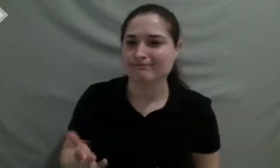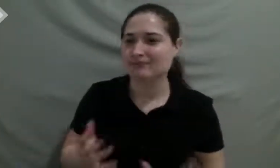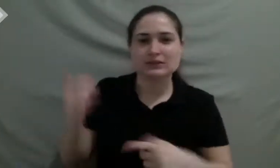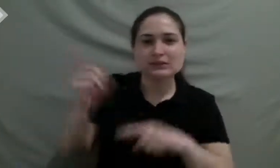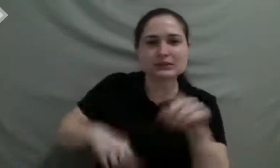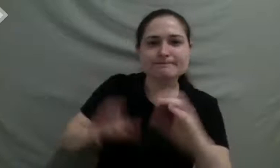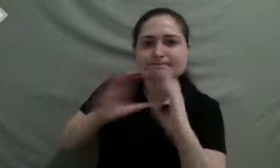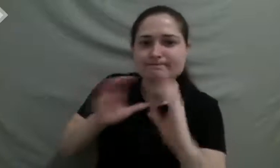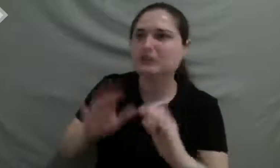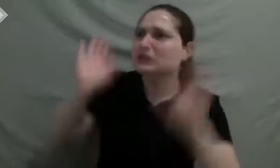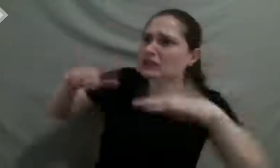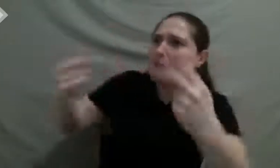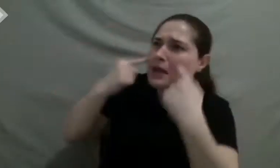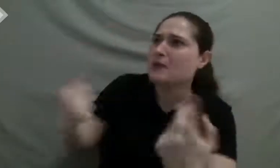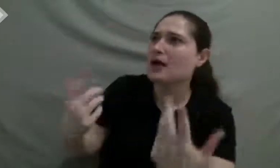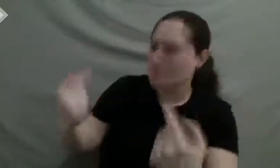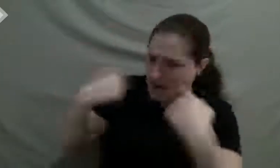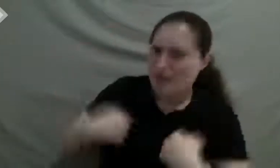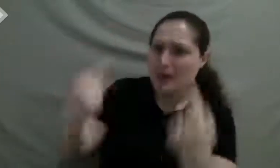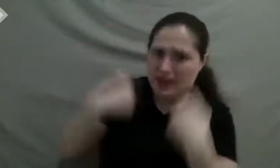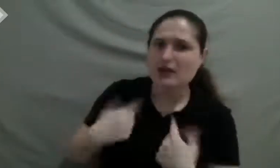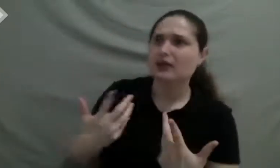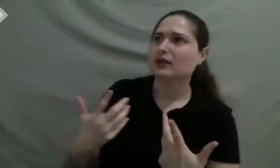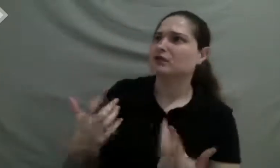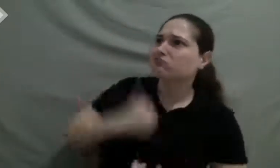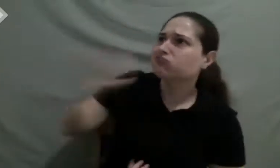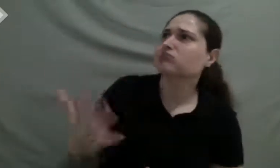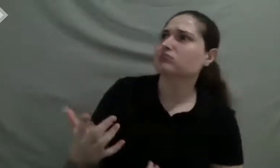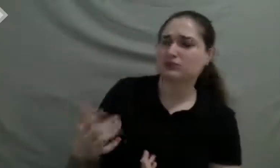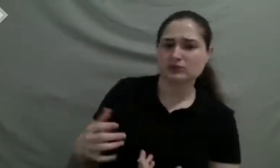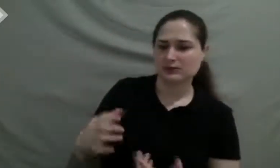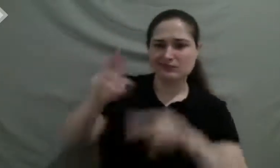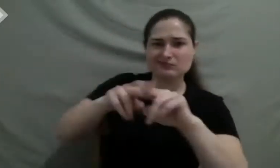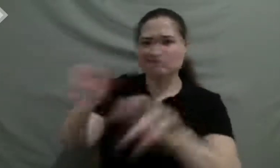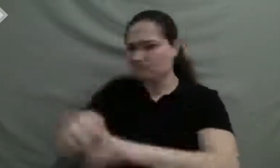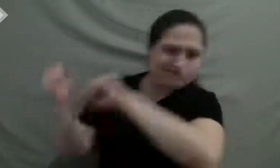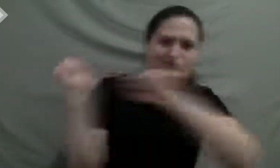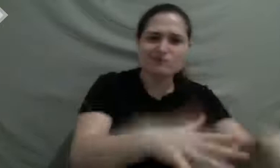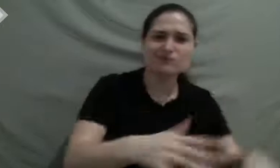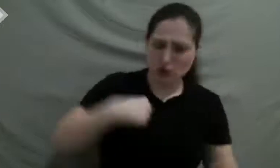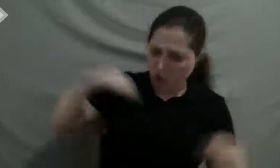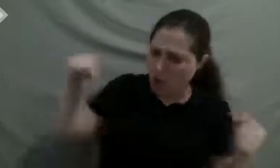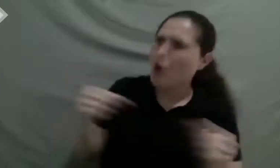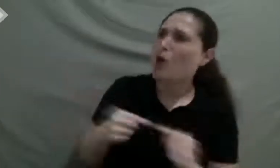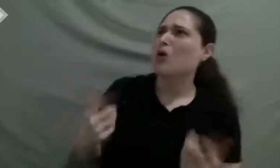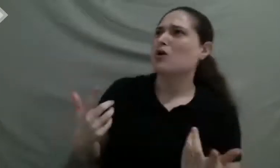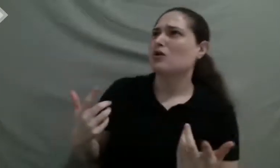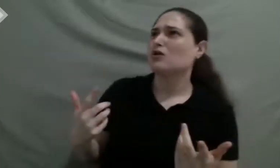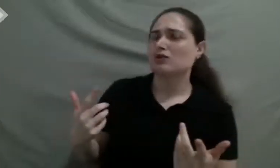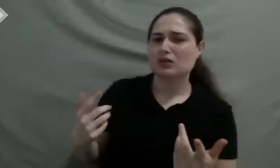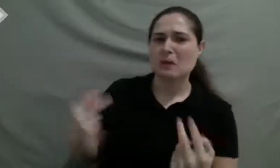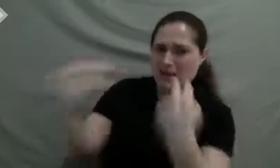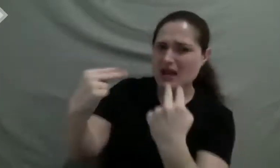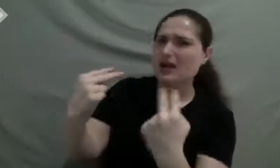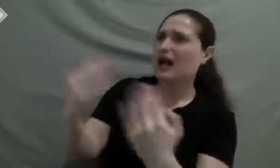estoy aquí, que yo tengo algo que decir, que yo también me duele algo, yo también me quiero expresar. Pero